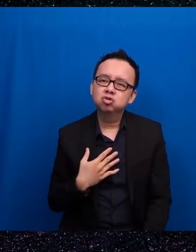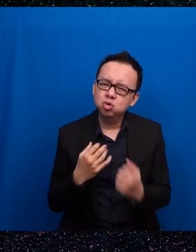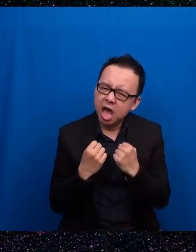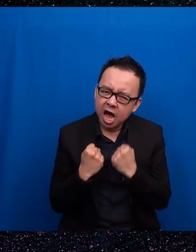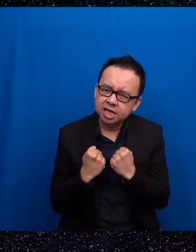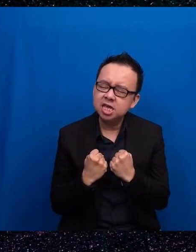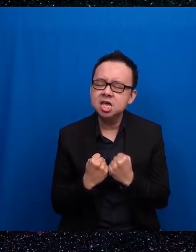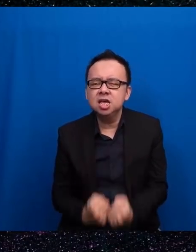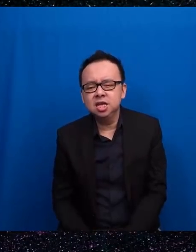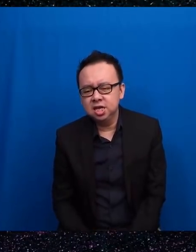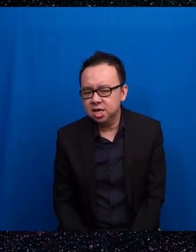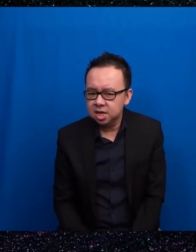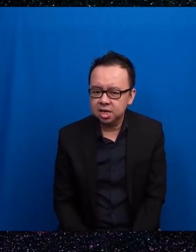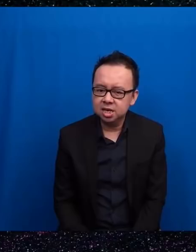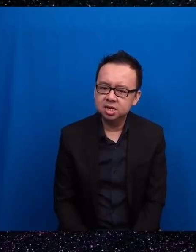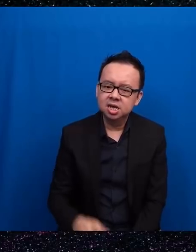Yang ku